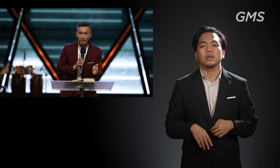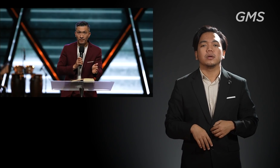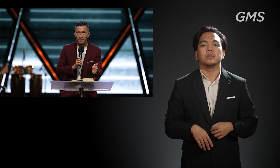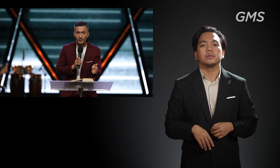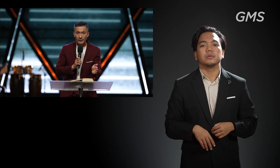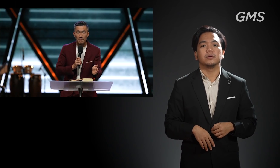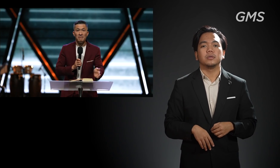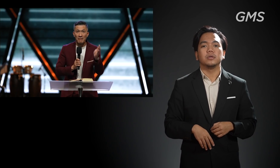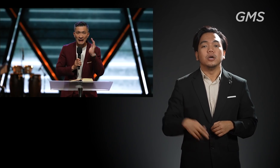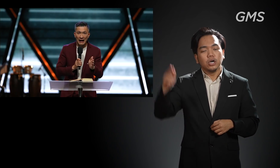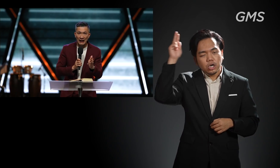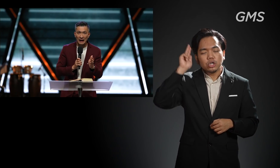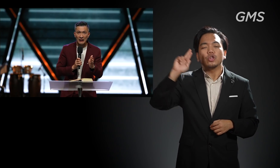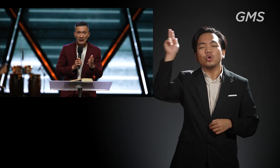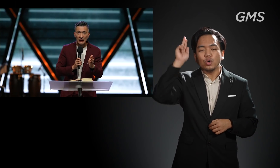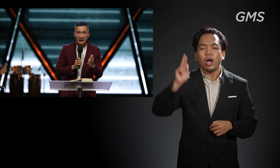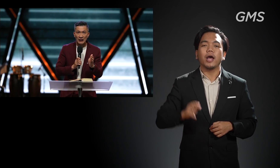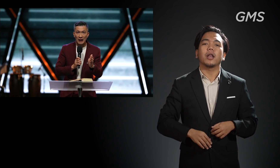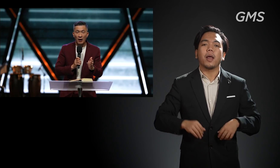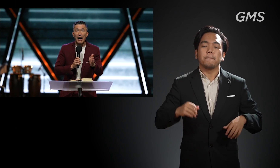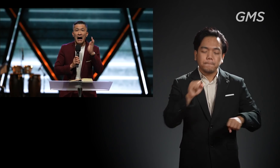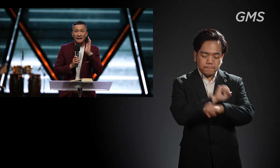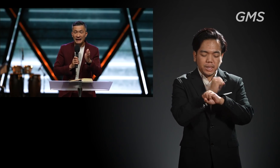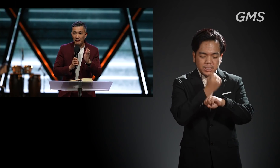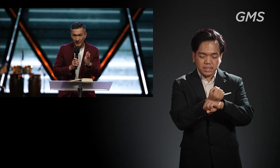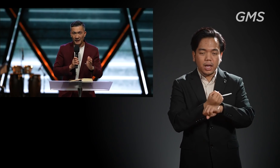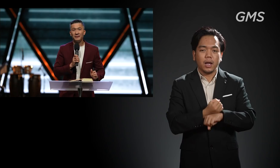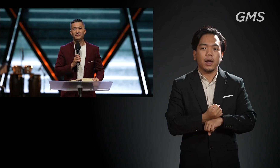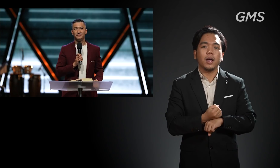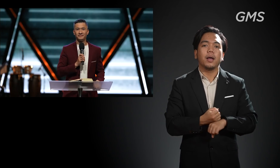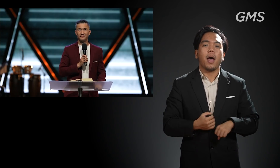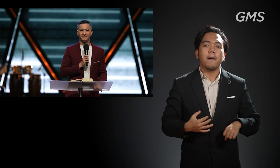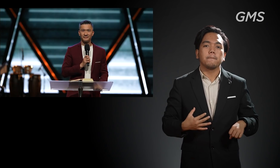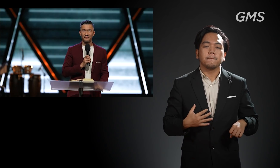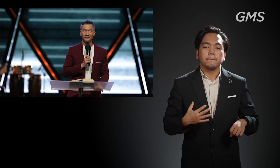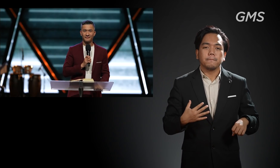sanggup memelihara hati yang memberi.